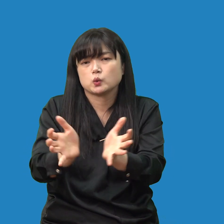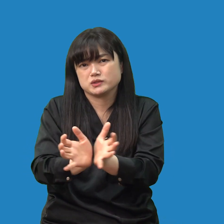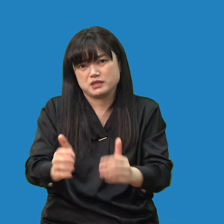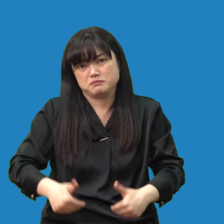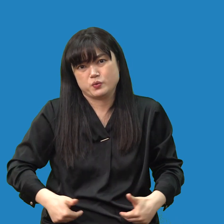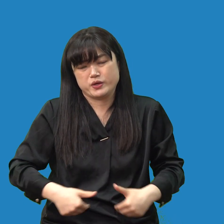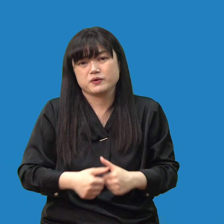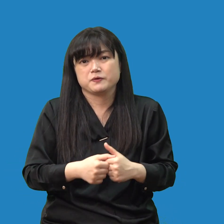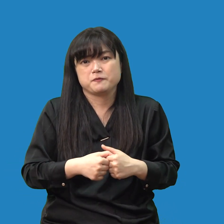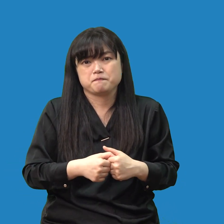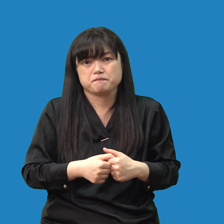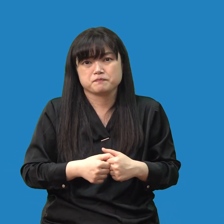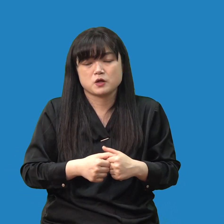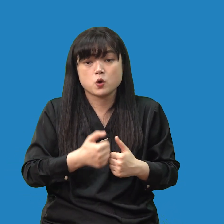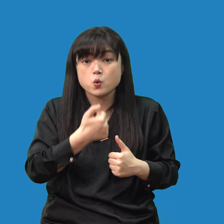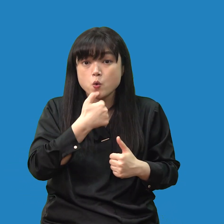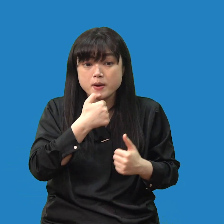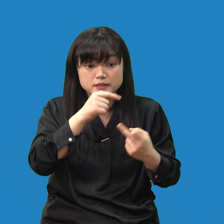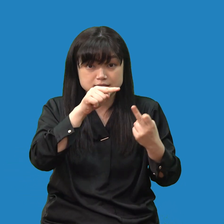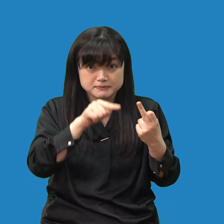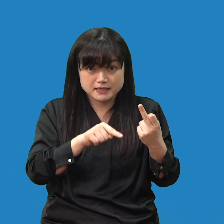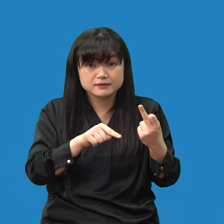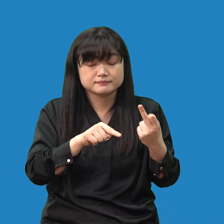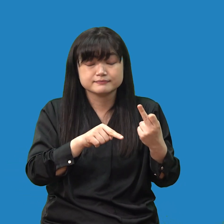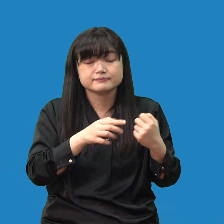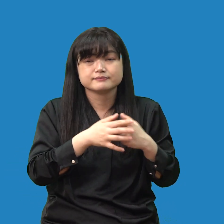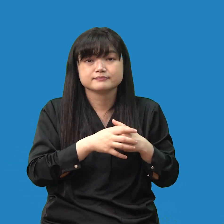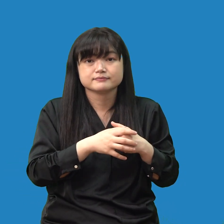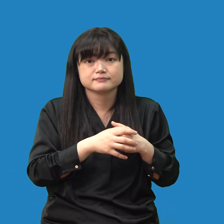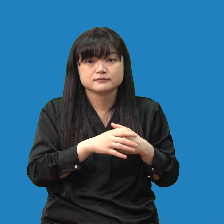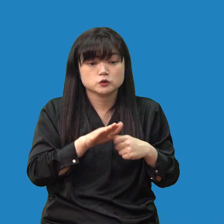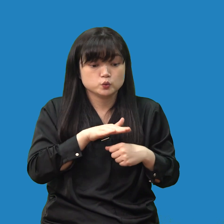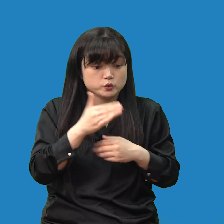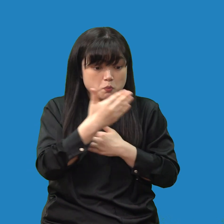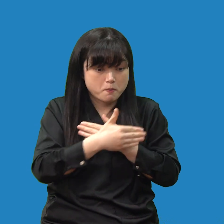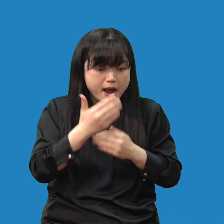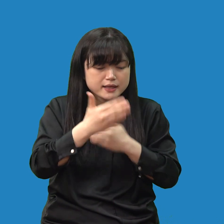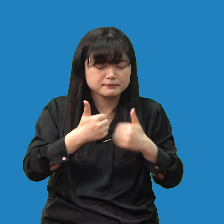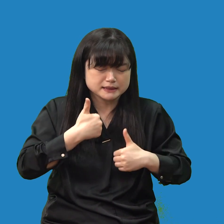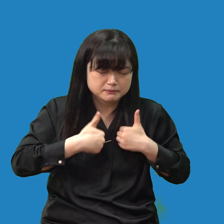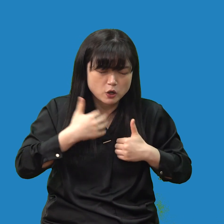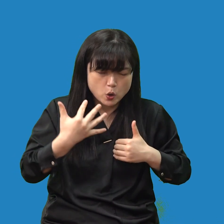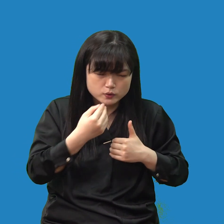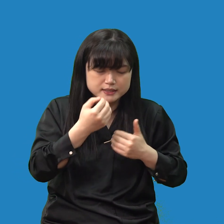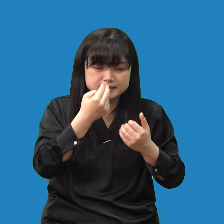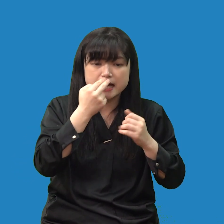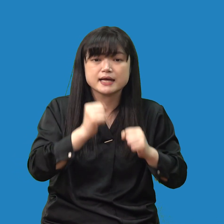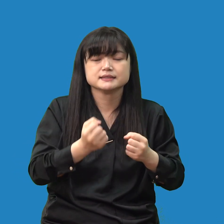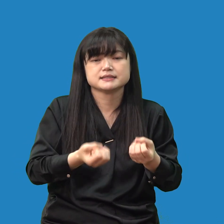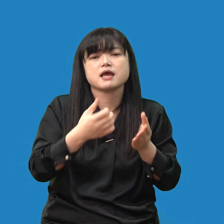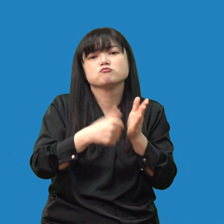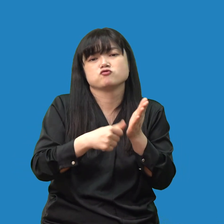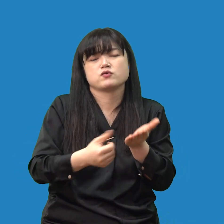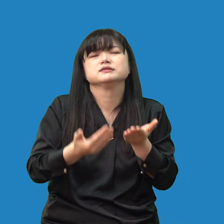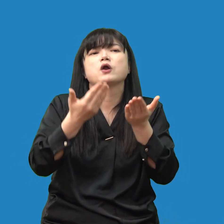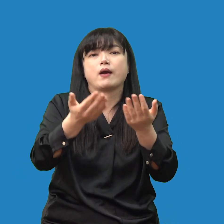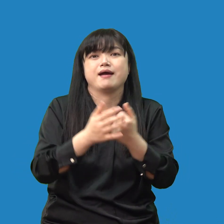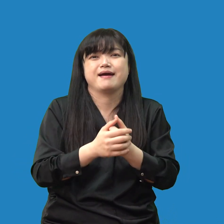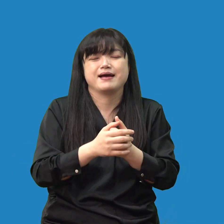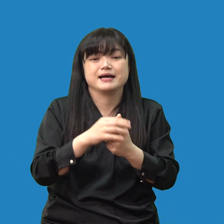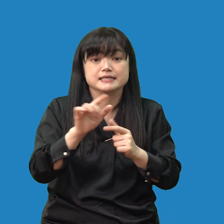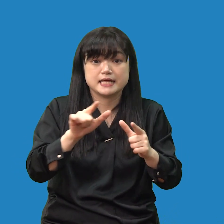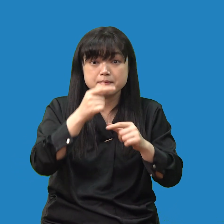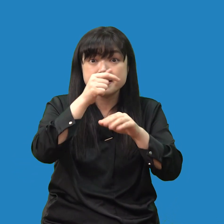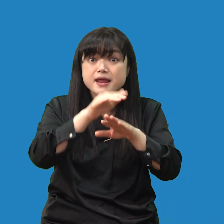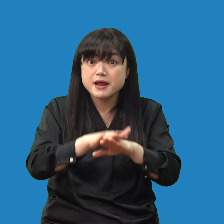합니다. 우리가 로마서 12장 우리 몸을 하나님이 기뻐하시는 거룩한 산 제물로 드리라, 이